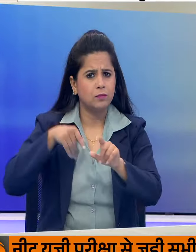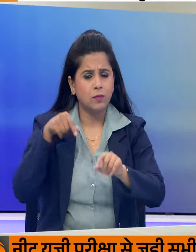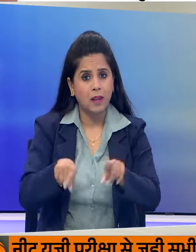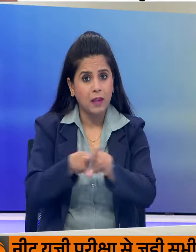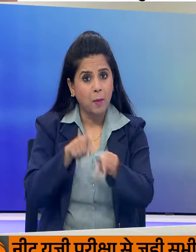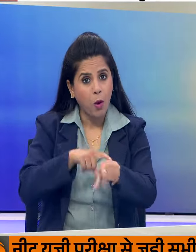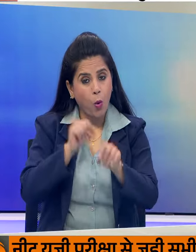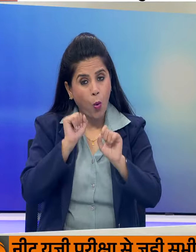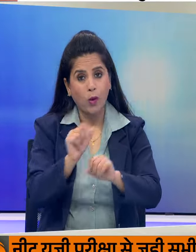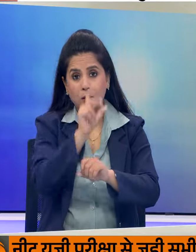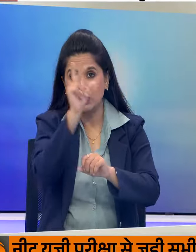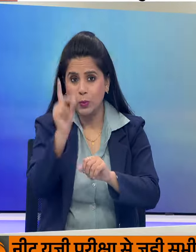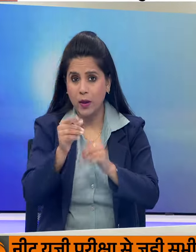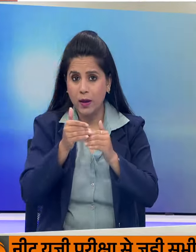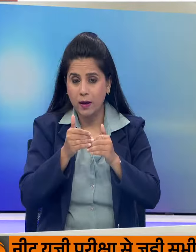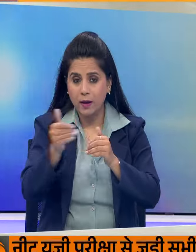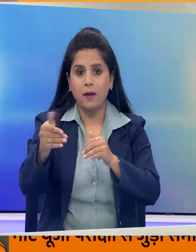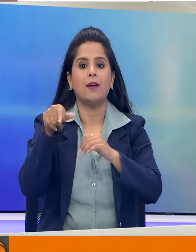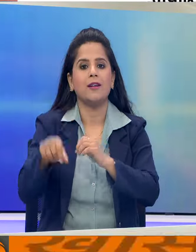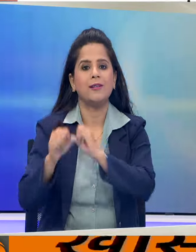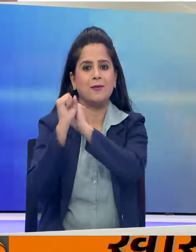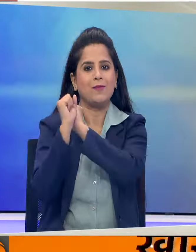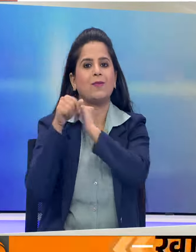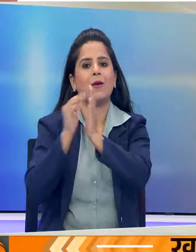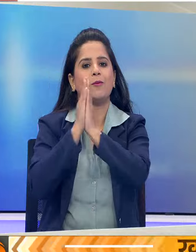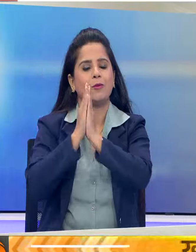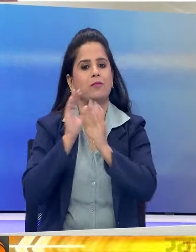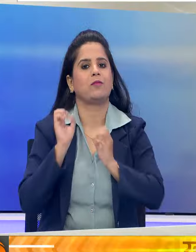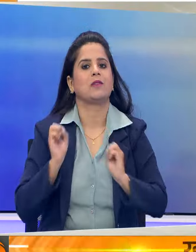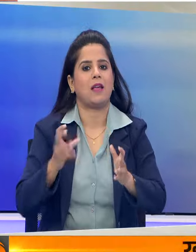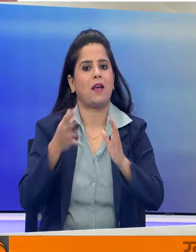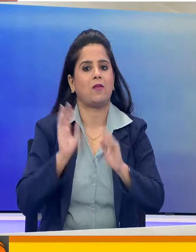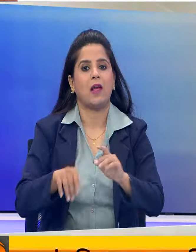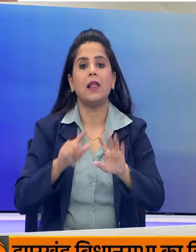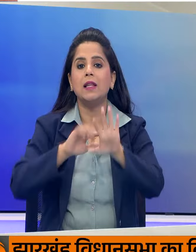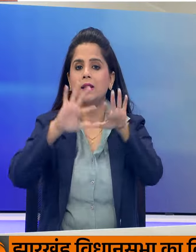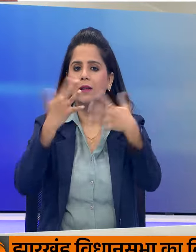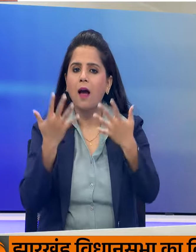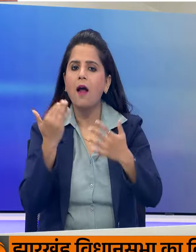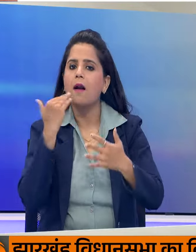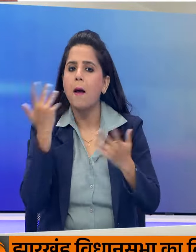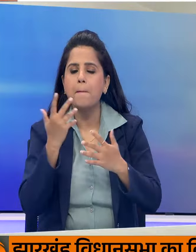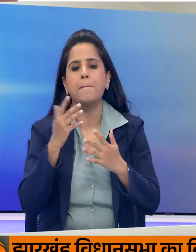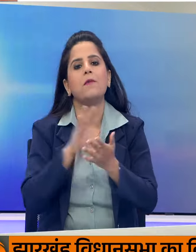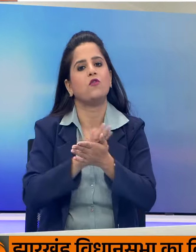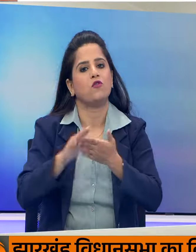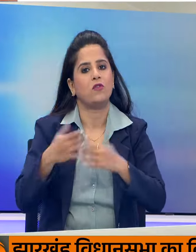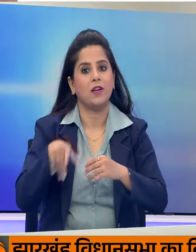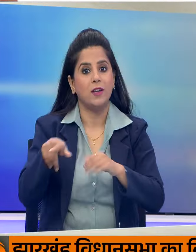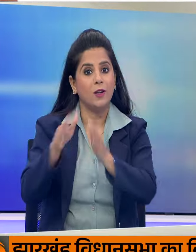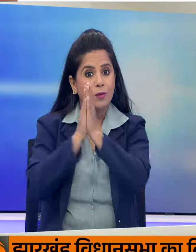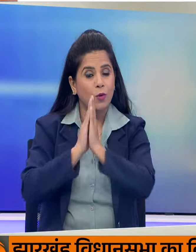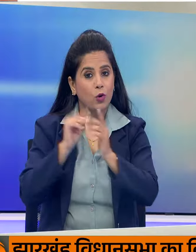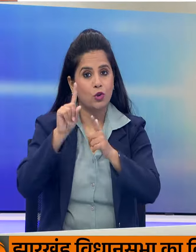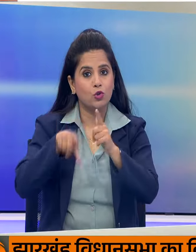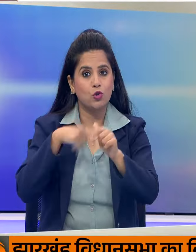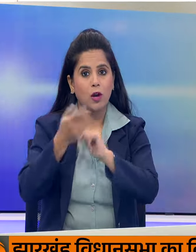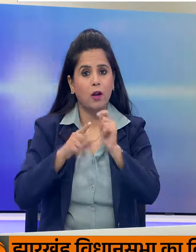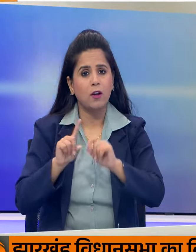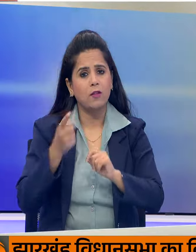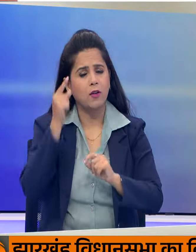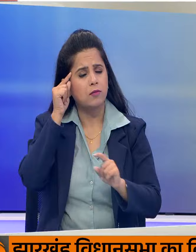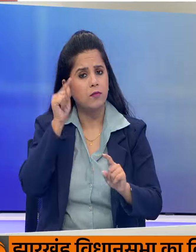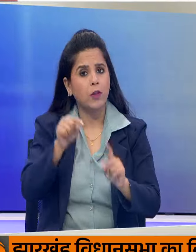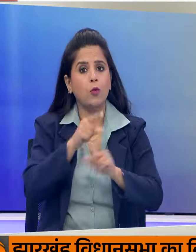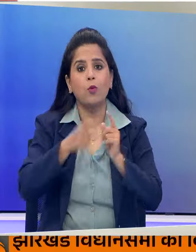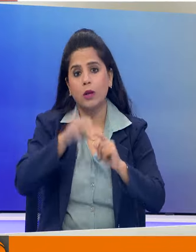के द्वितीय से रथ यात्रा शुरू होती है और दशमी तिथि को समाप्त होती है। भगवान जगन्नाथ के पहले भक्त और पुरी